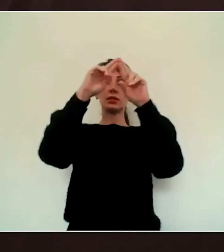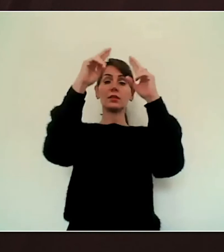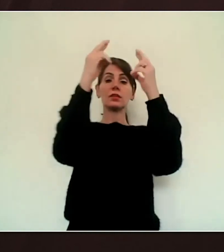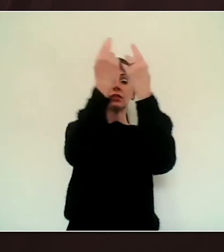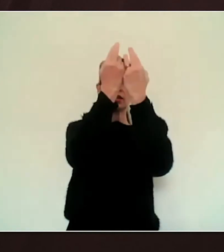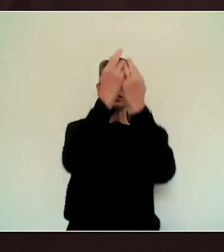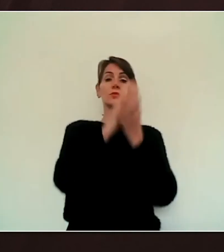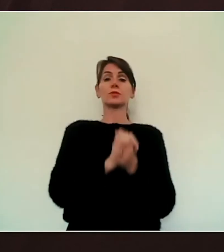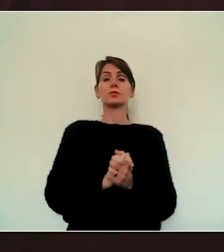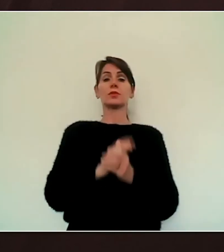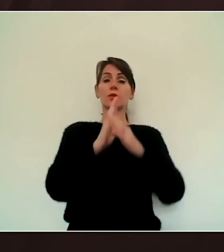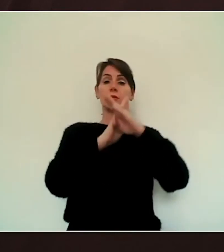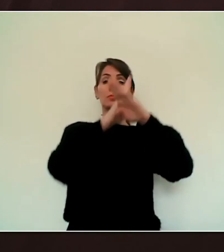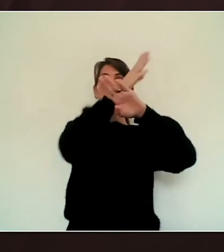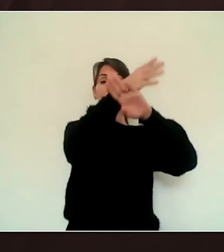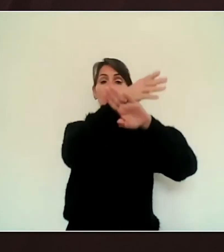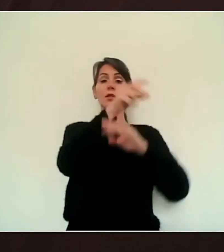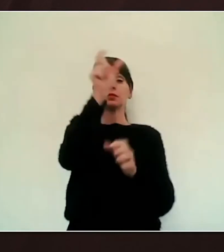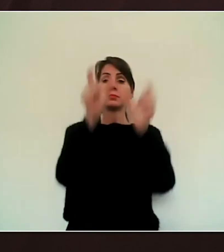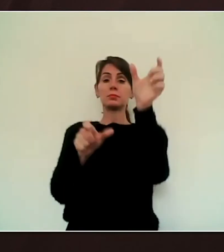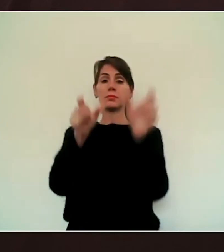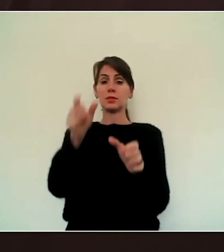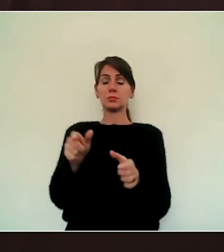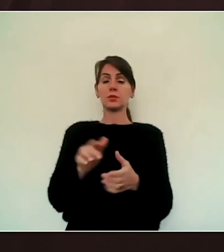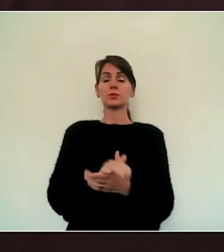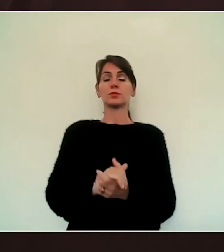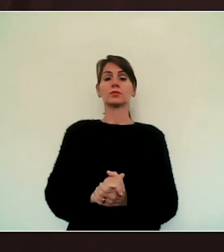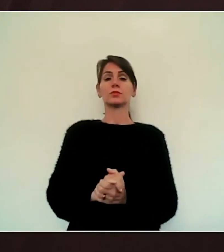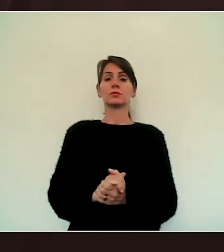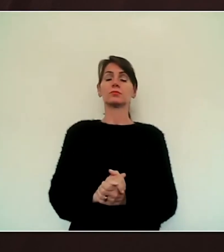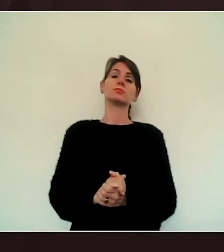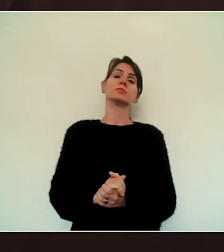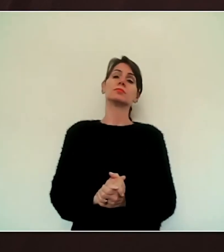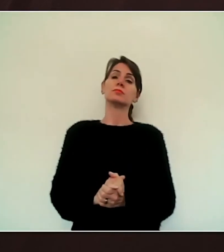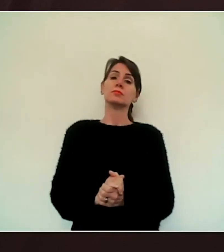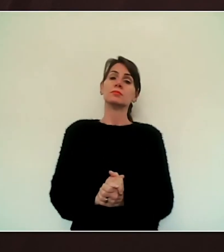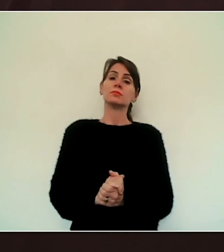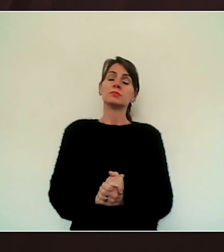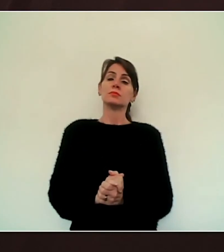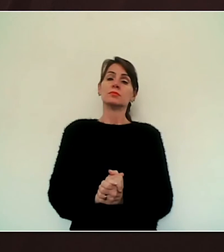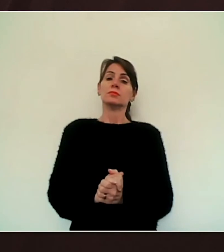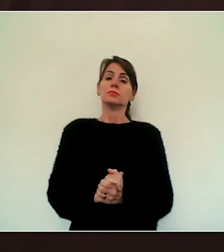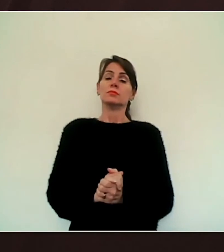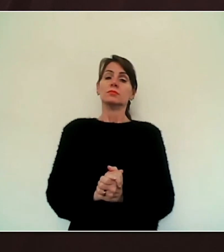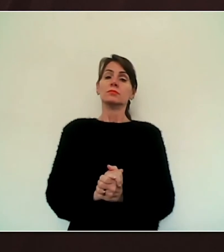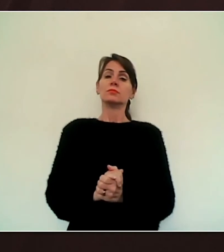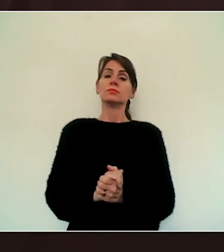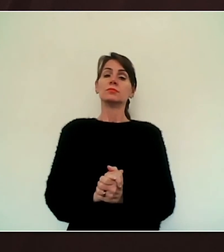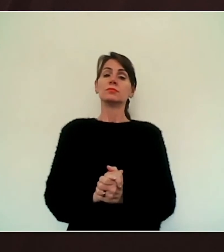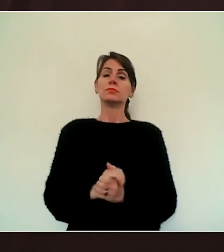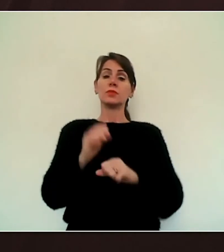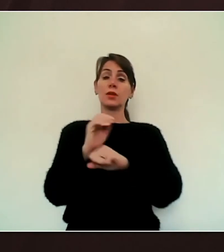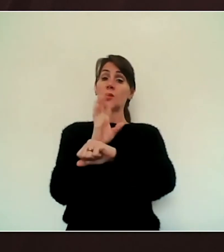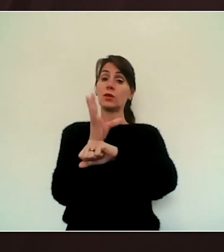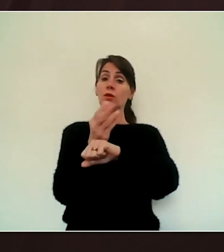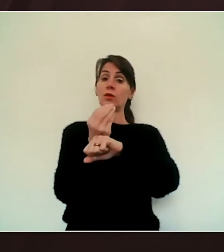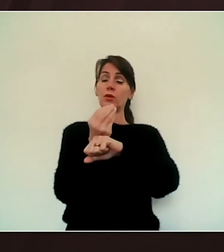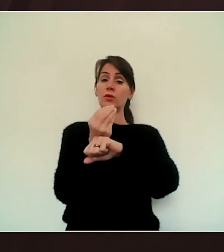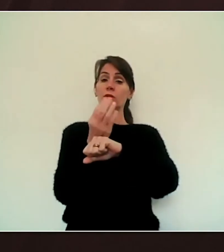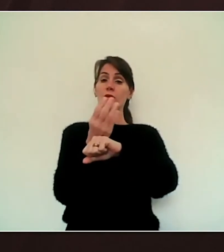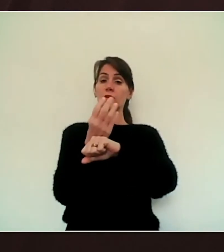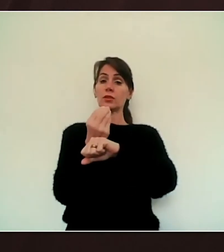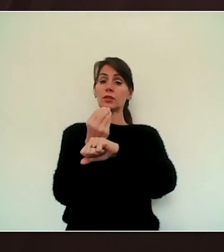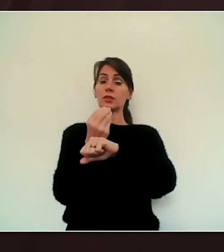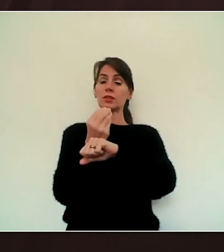pessoas. Graças a Deus. E essa igreja, irmãos, ela não é forte, ela não é